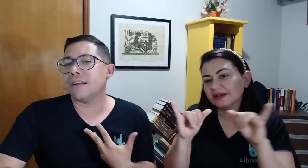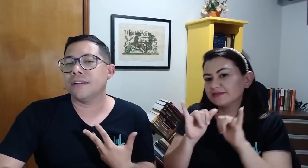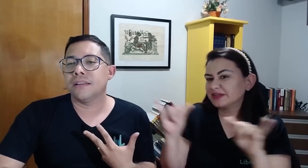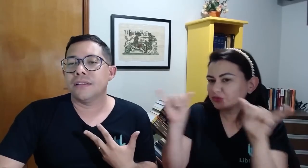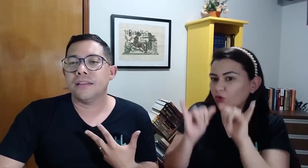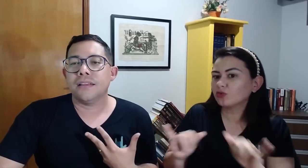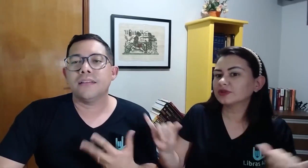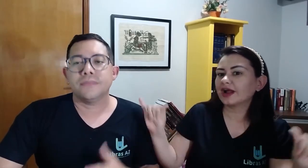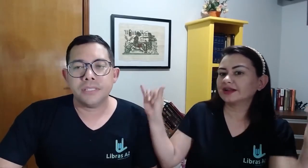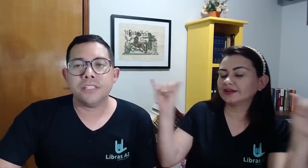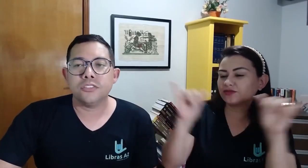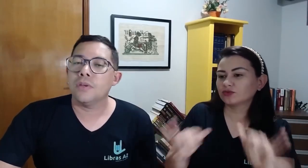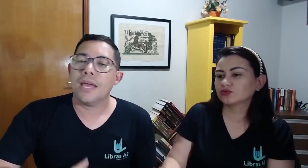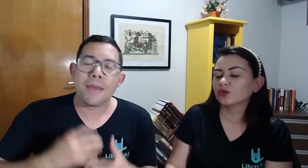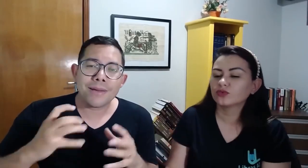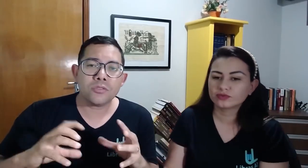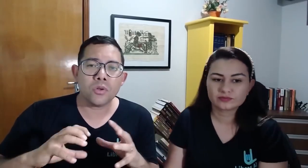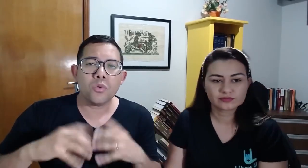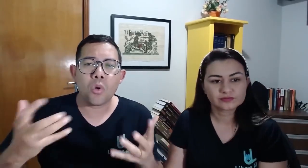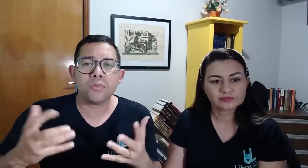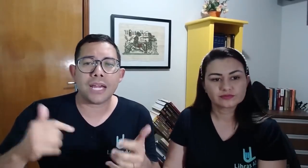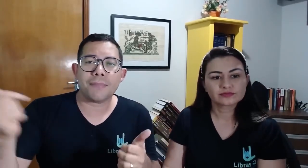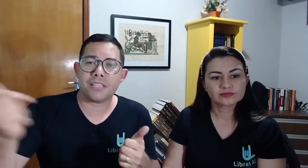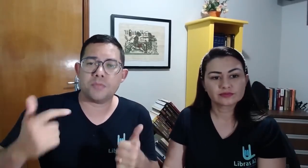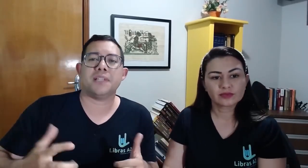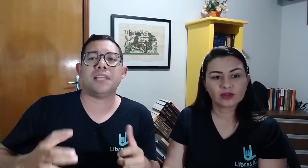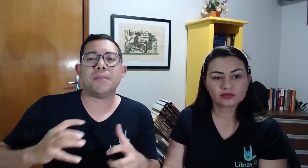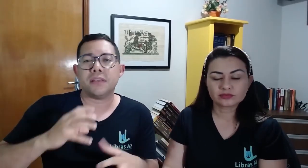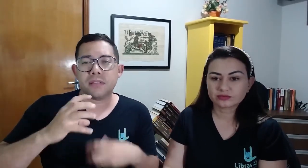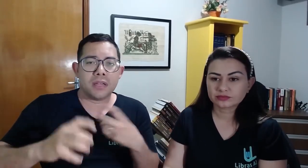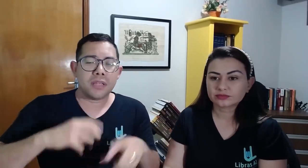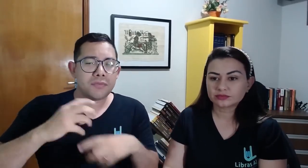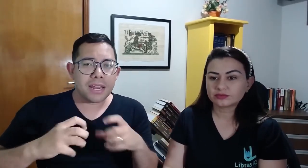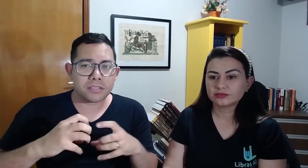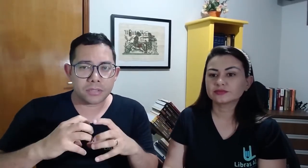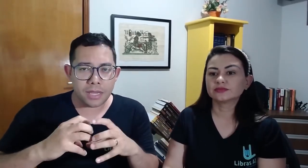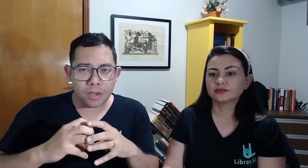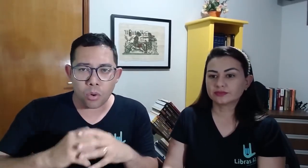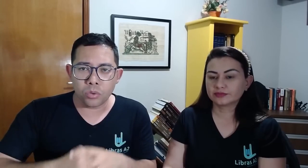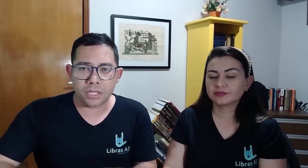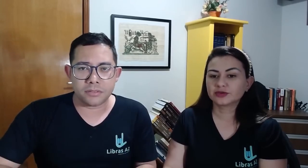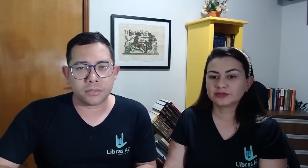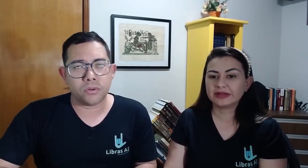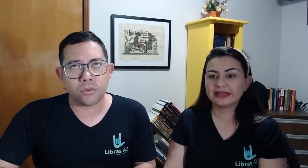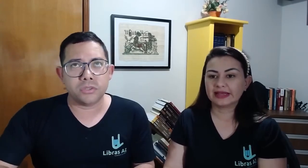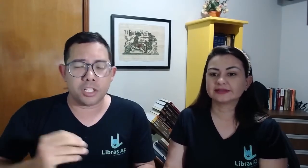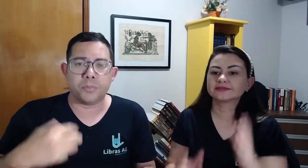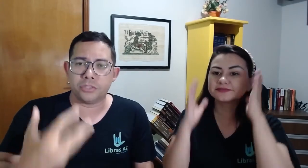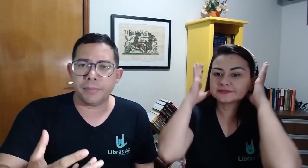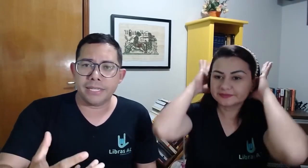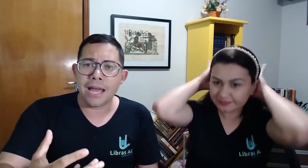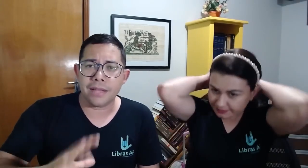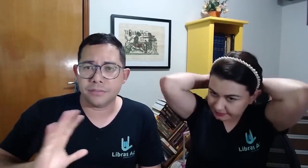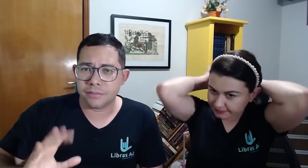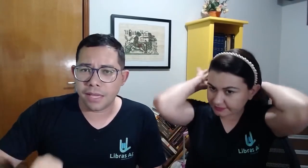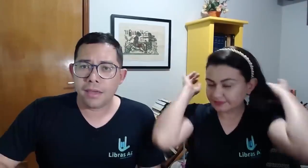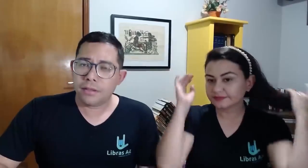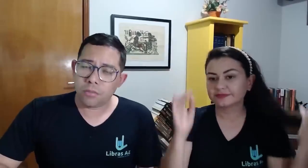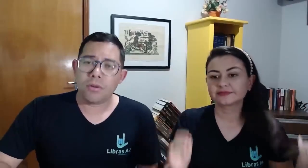avisar. Mas contar. Isso. É mais no contar, mas vocês percebem que tem várias outras possibilidades, né? Então, ele